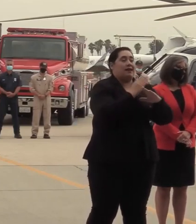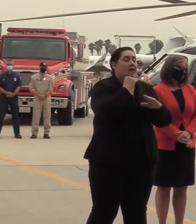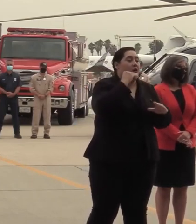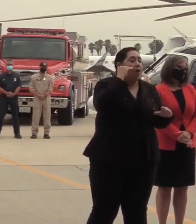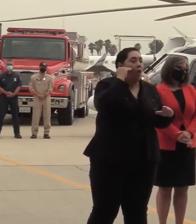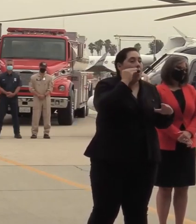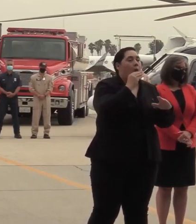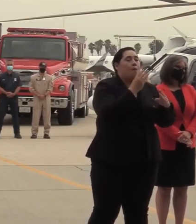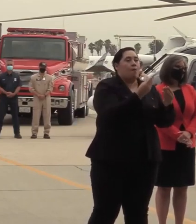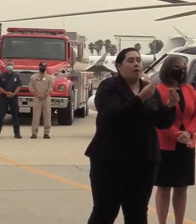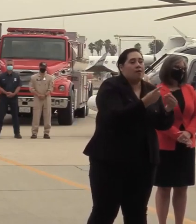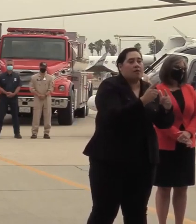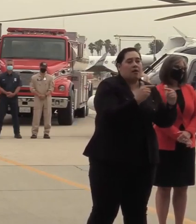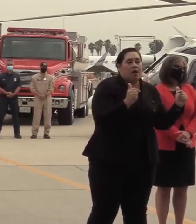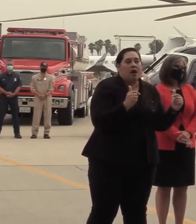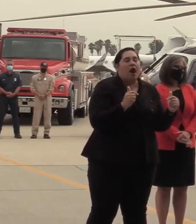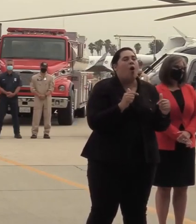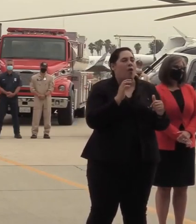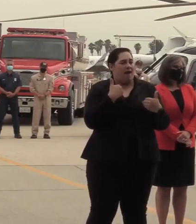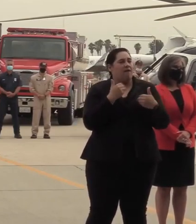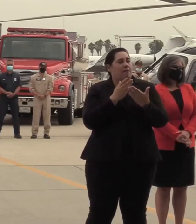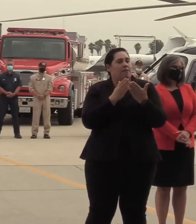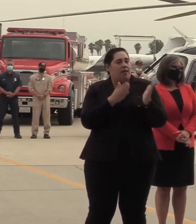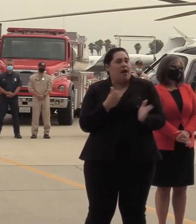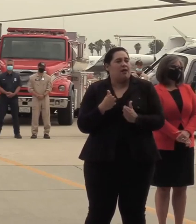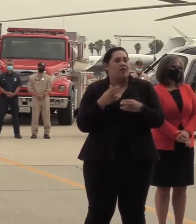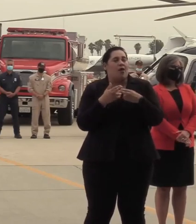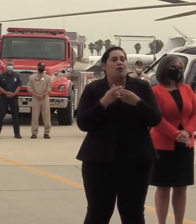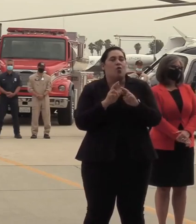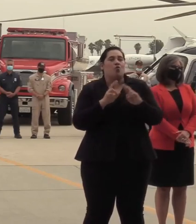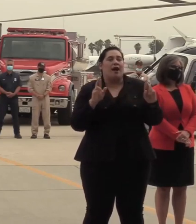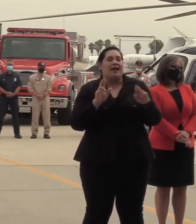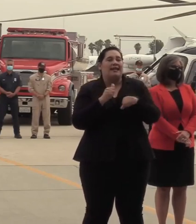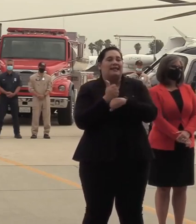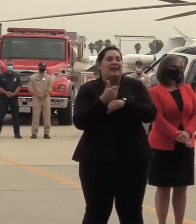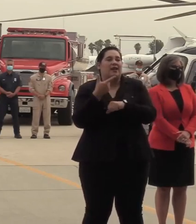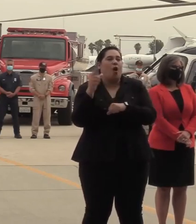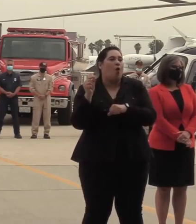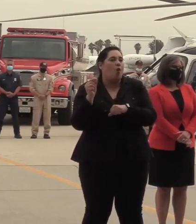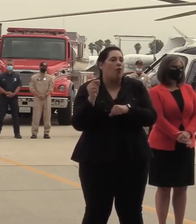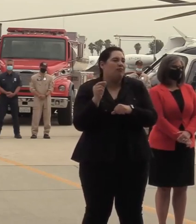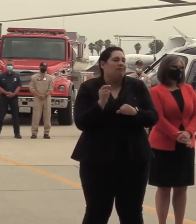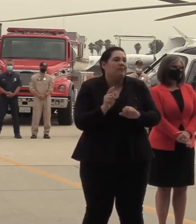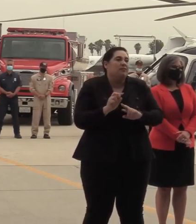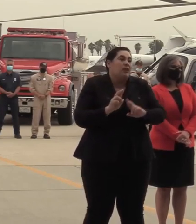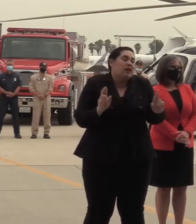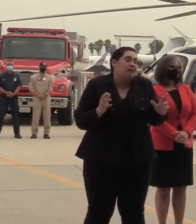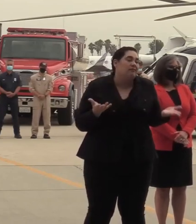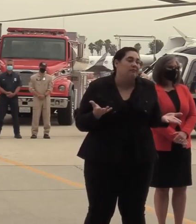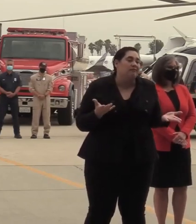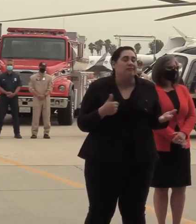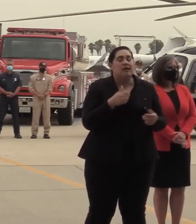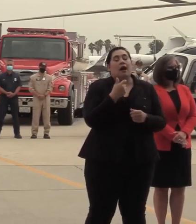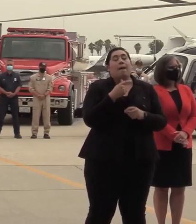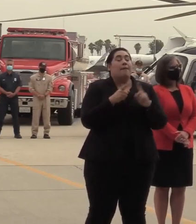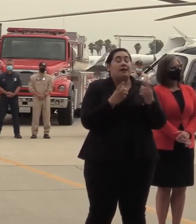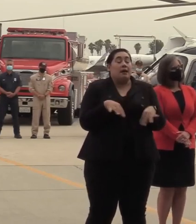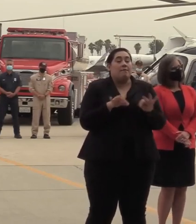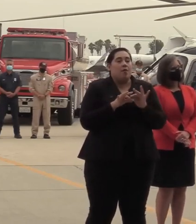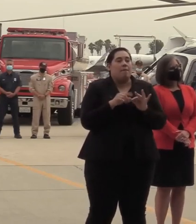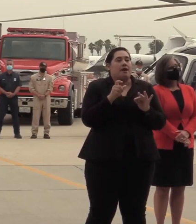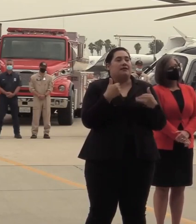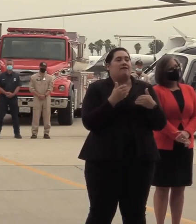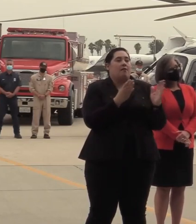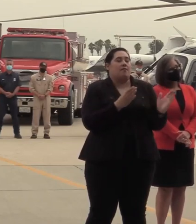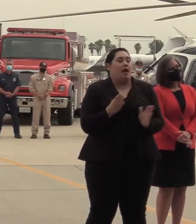ready, set, go, lista, no sé, set, y va, ve. Pero es importante tener un plan